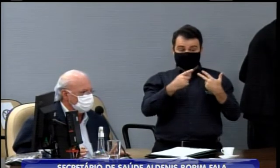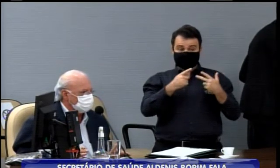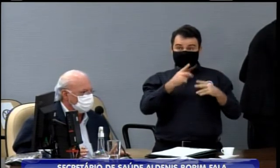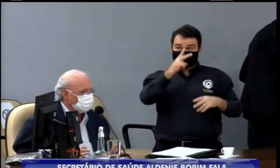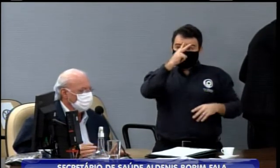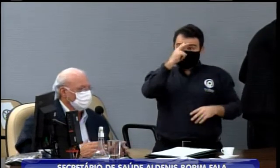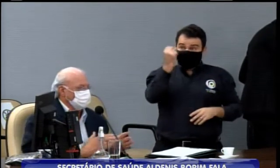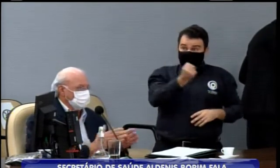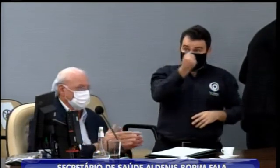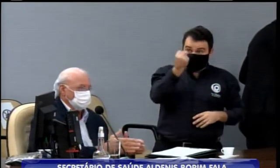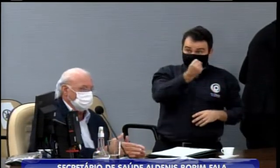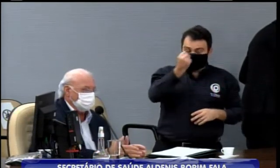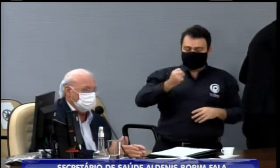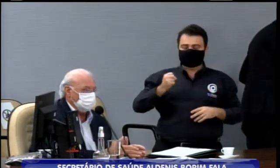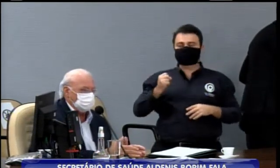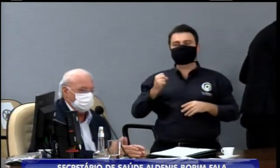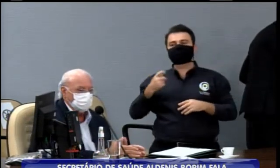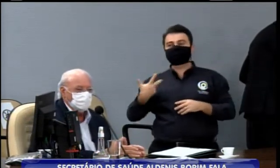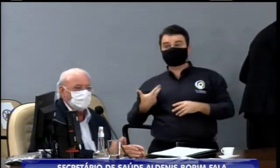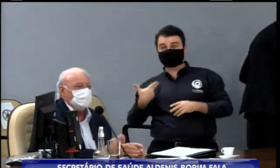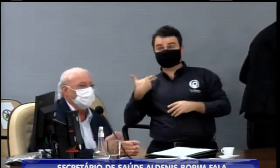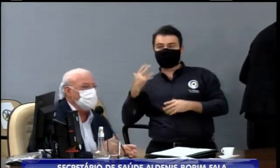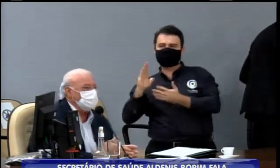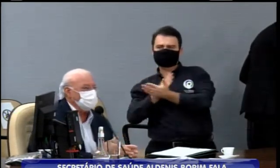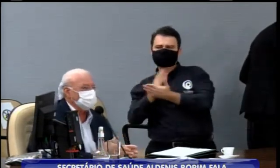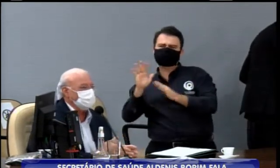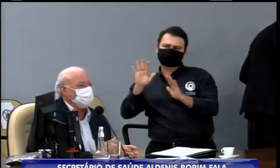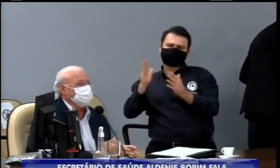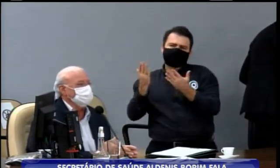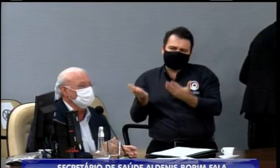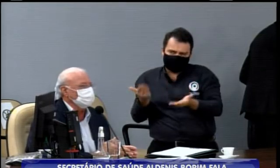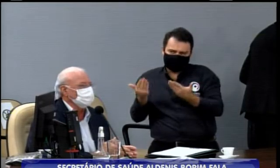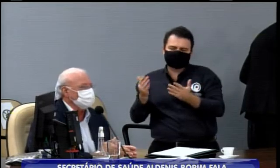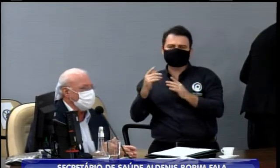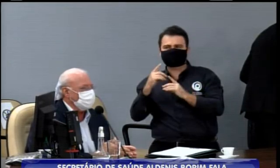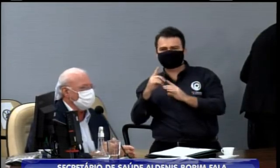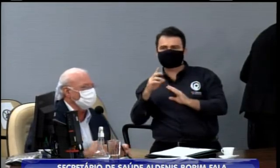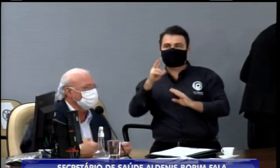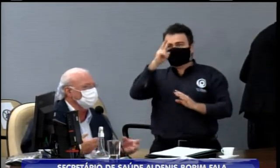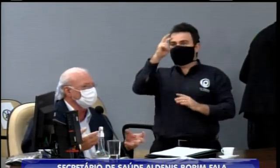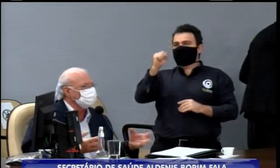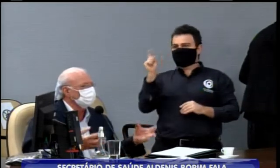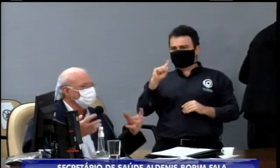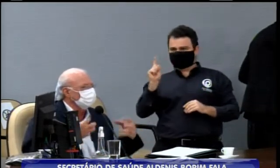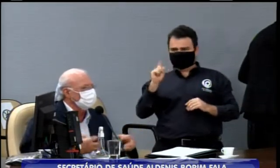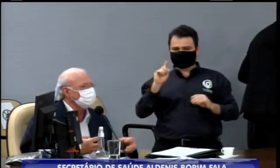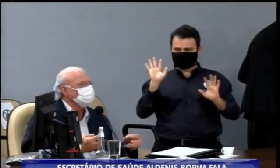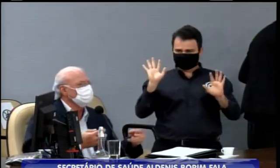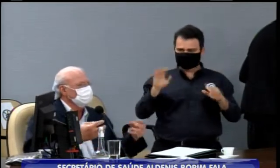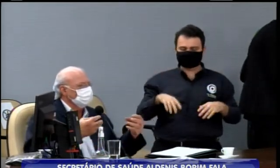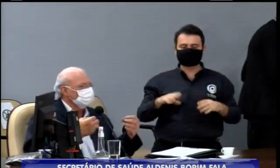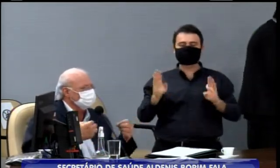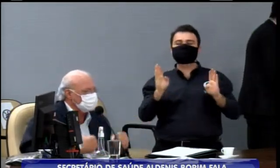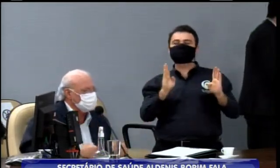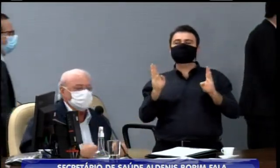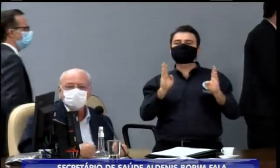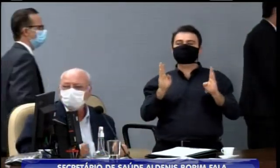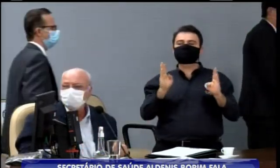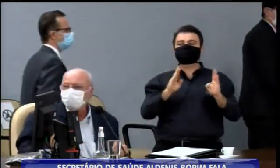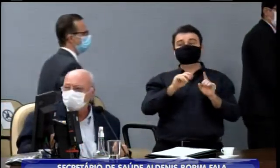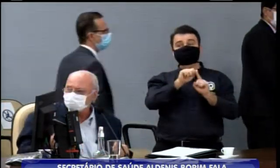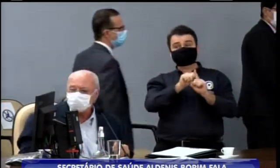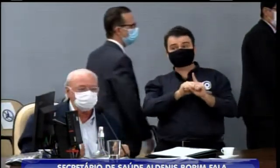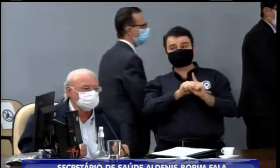meses. Demanda reprimida. Mais a demanda atual, quanto que todo mês